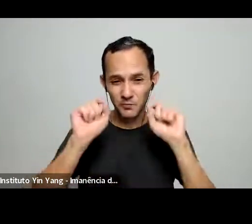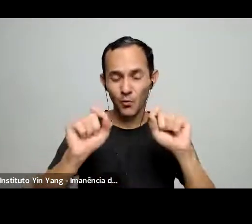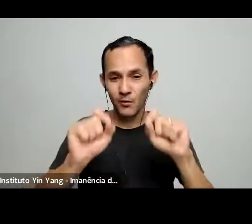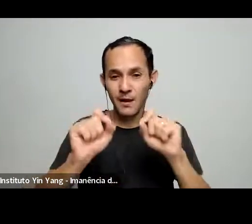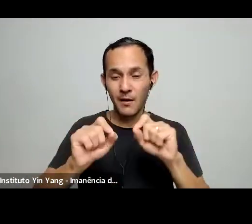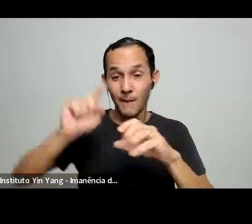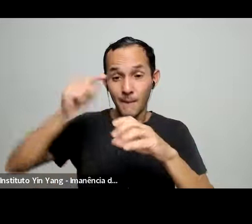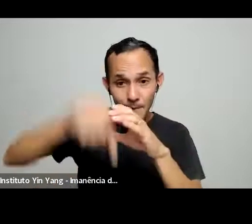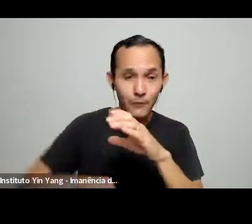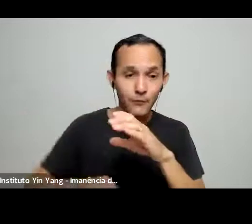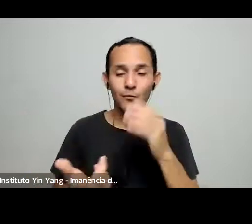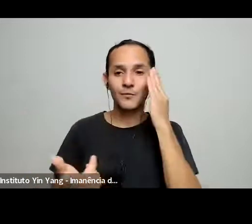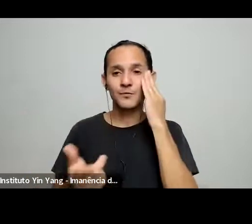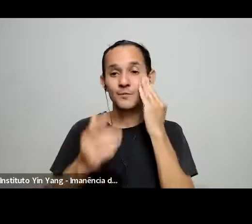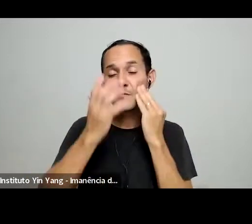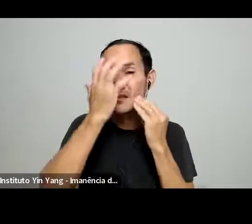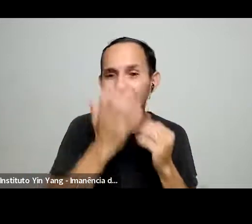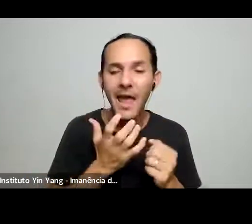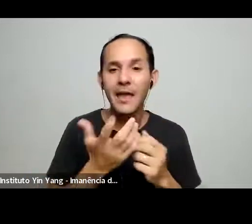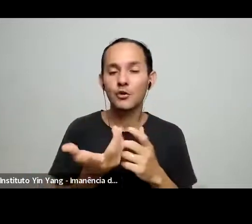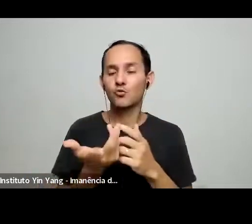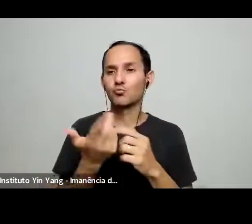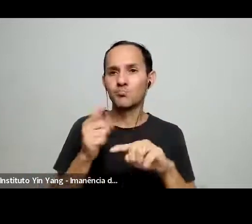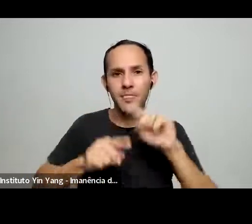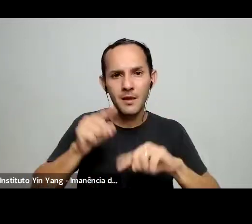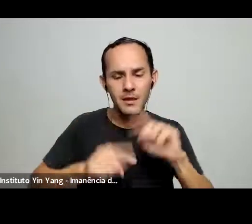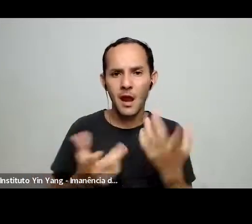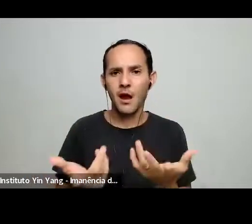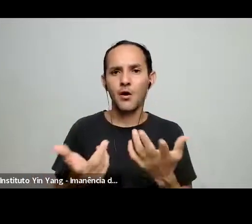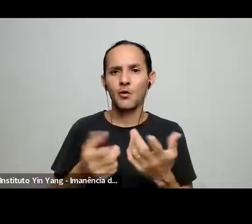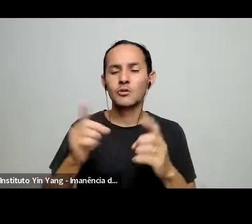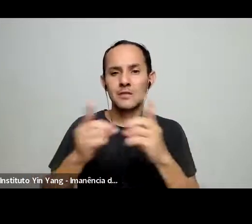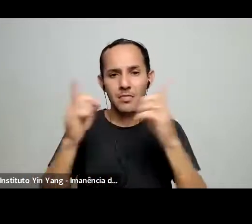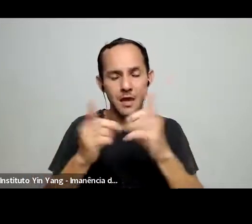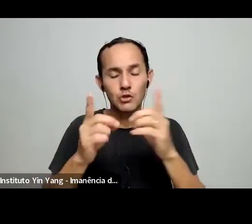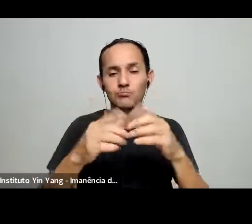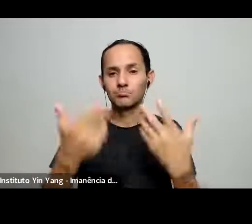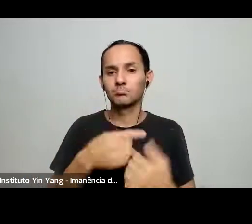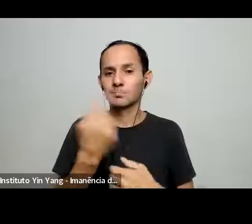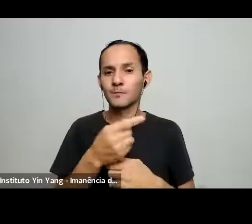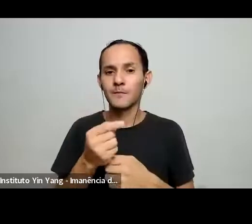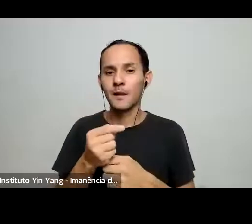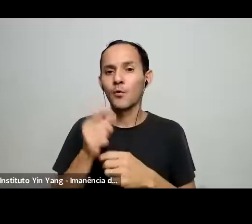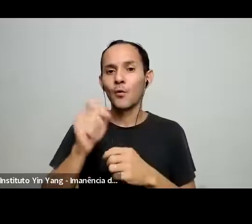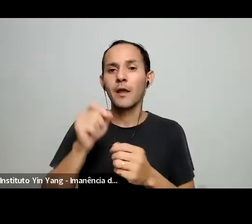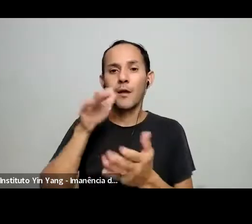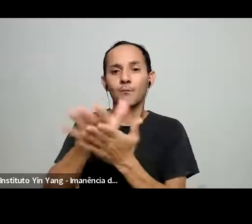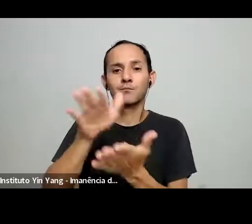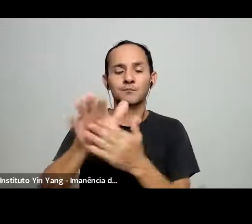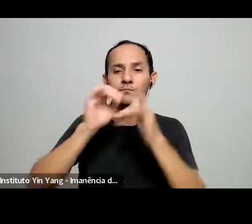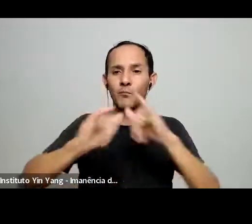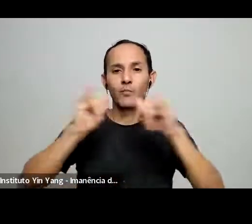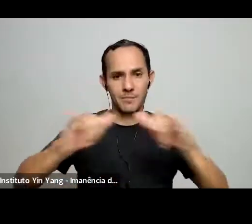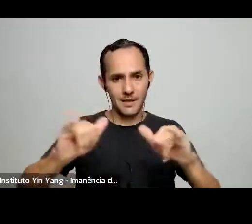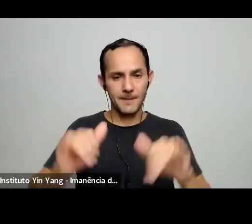profundo, né? Muito sério, muito didático, e resolvemos então que nós publicaríamos esses